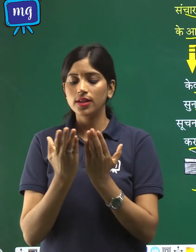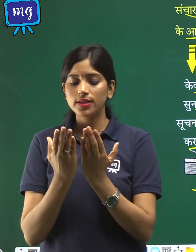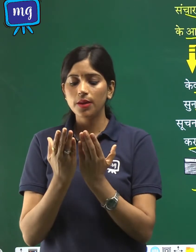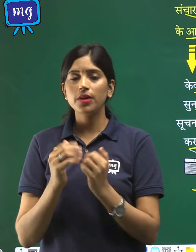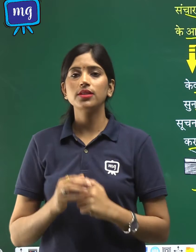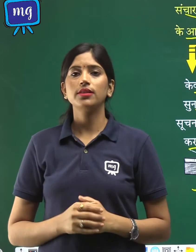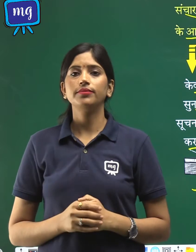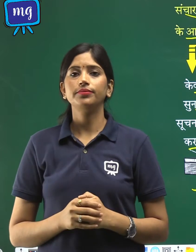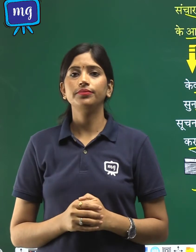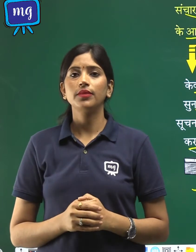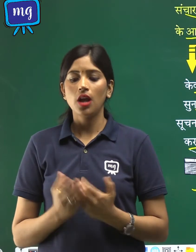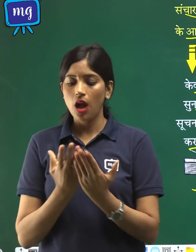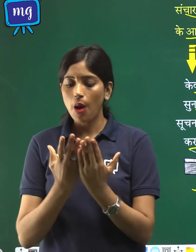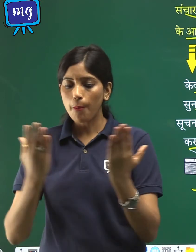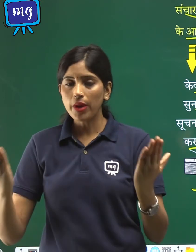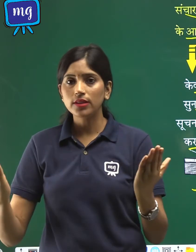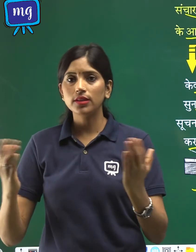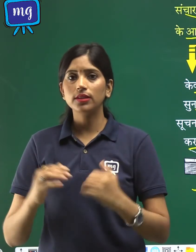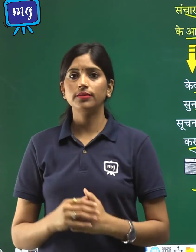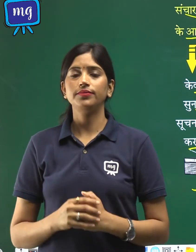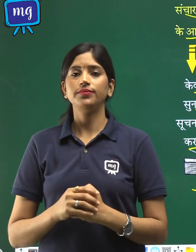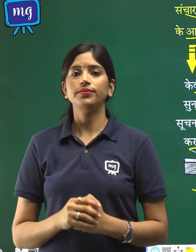समाचार पत्रिका